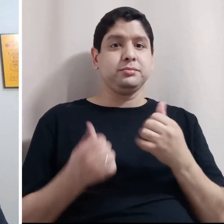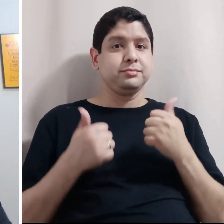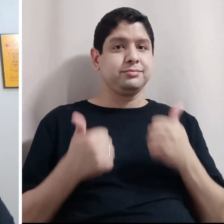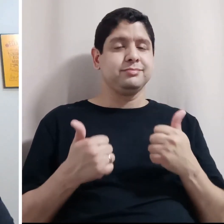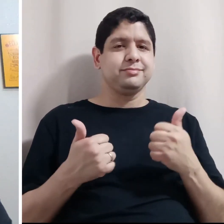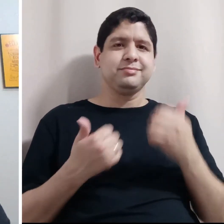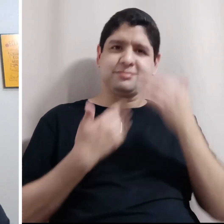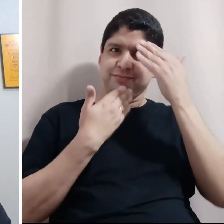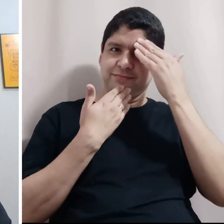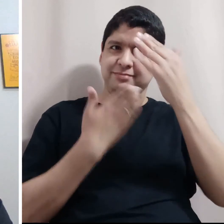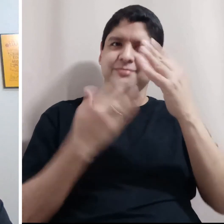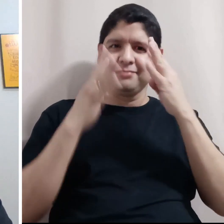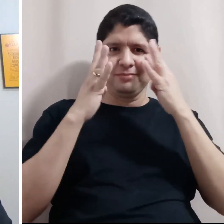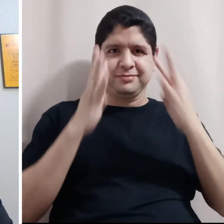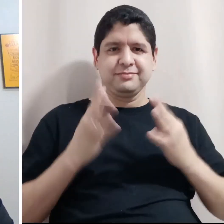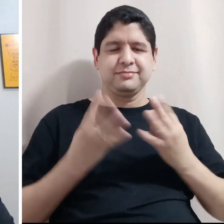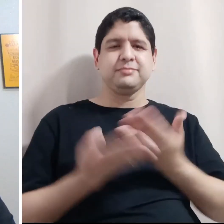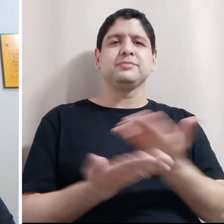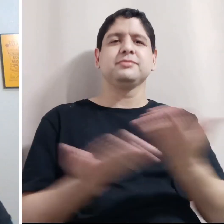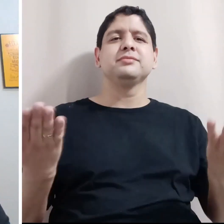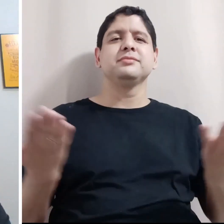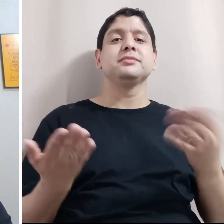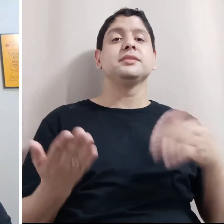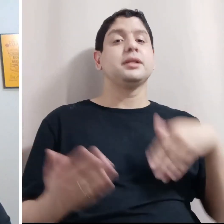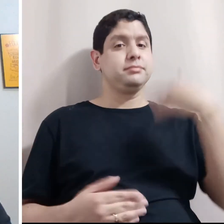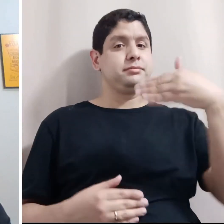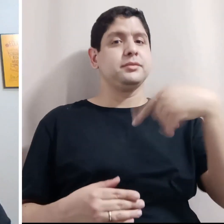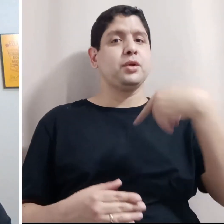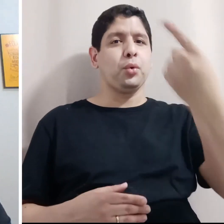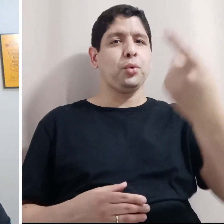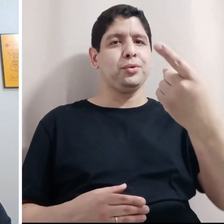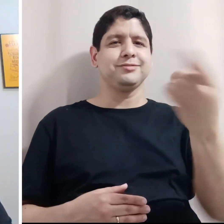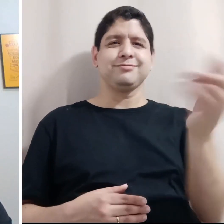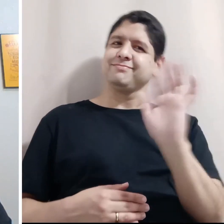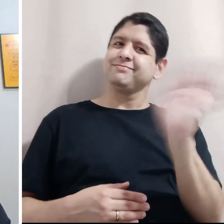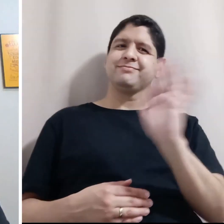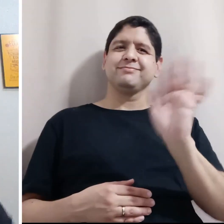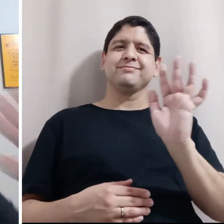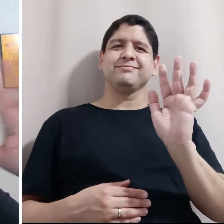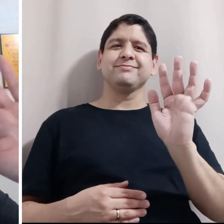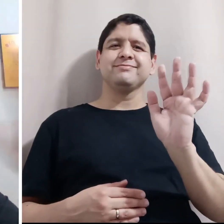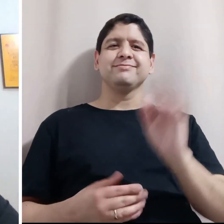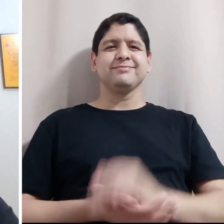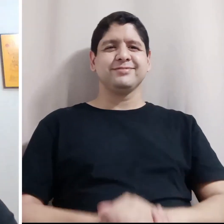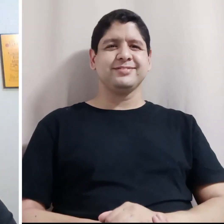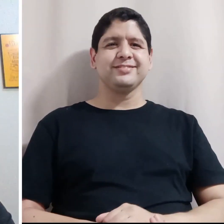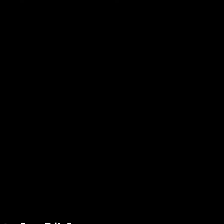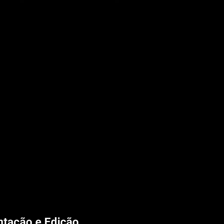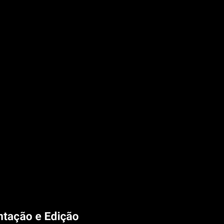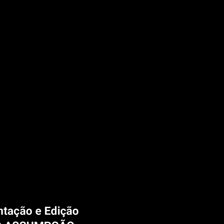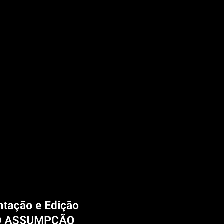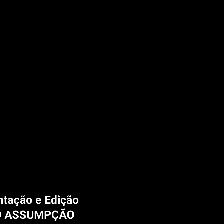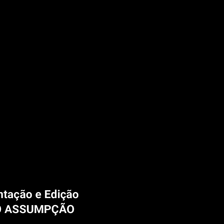a gente conhecer, tá bom? Então, obrigado aí pela atenção de vocês e até a próxima. Tchau, tchau!